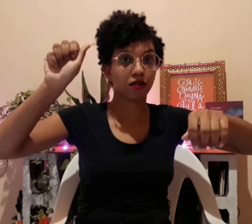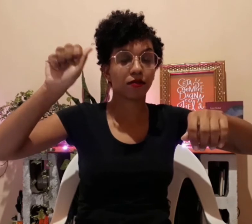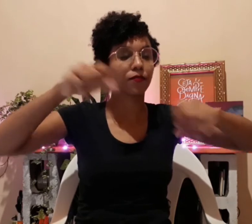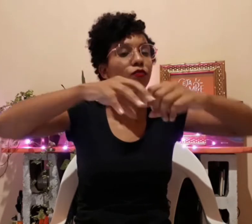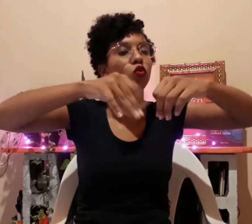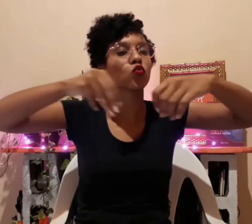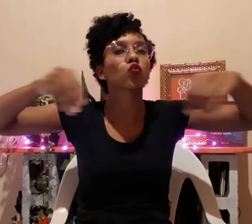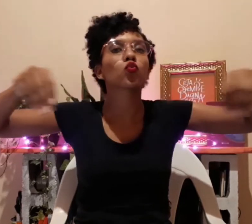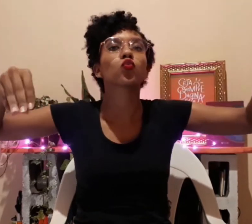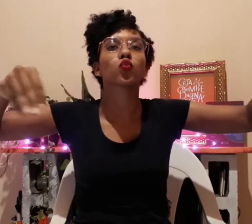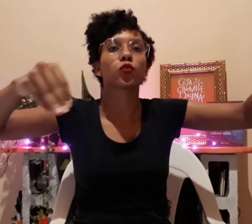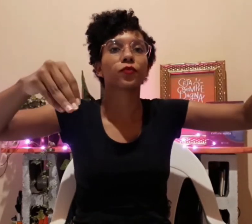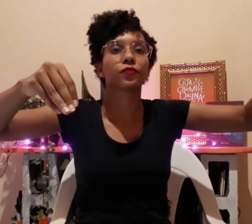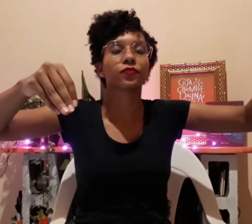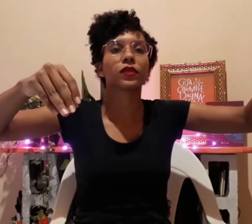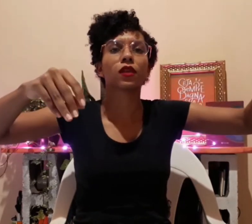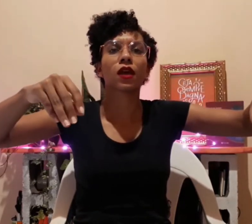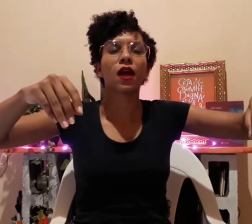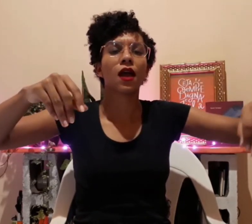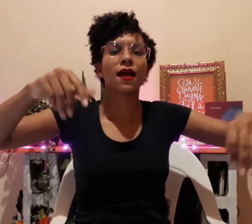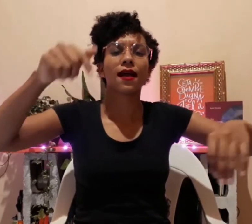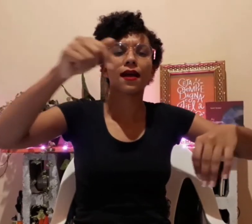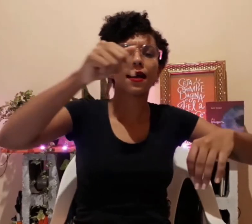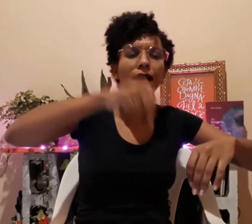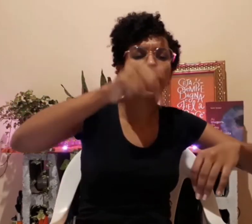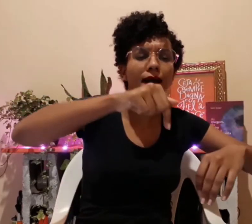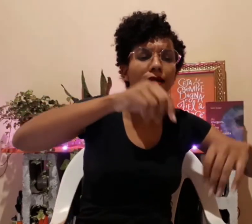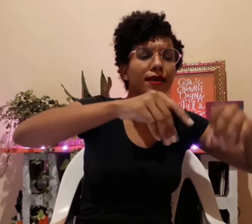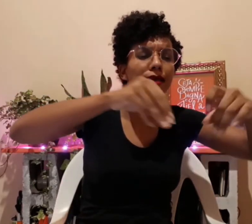ok? Você vai lá e decide construir a casa na areia.